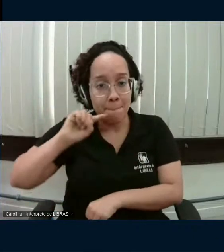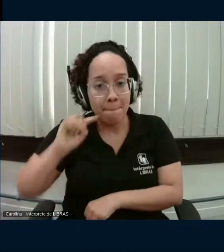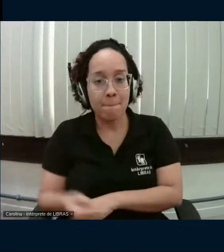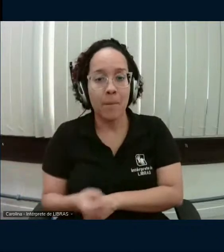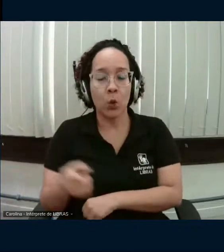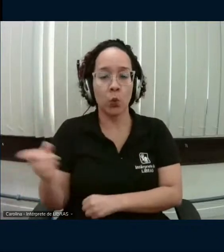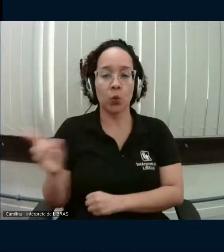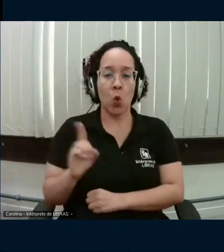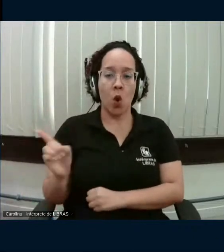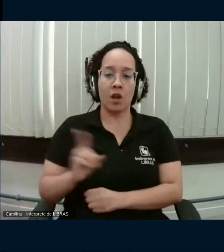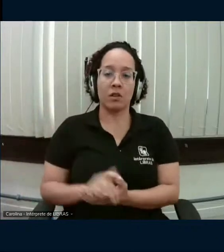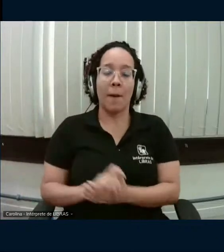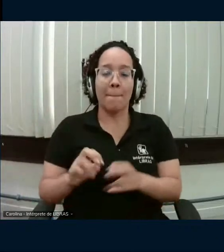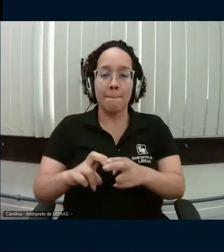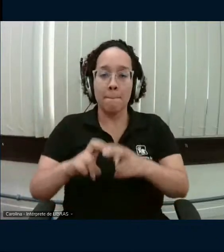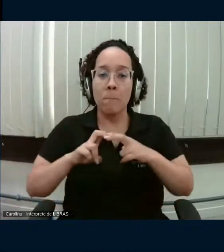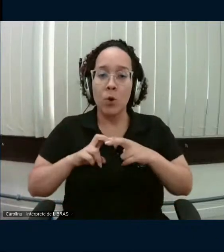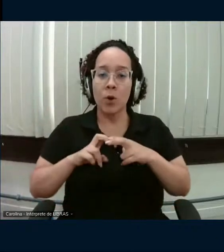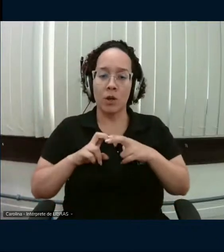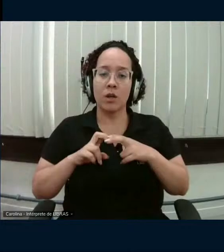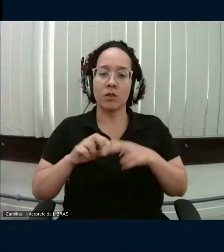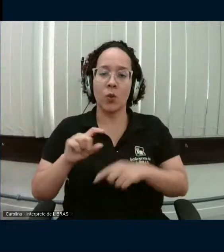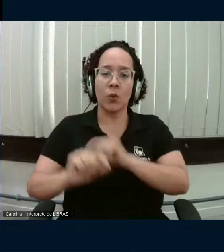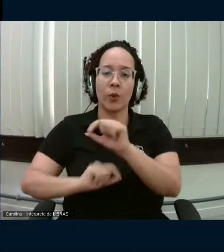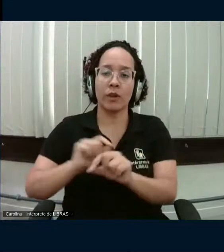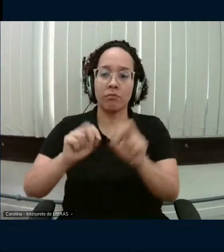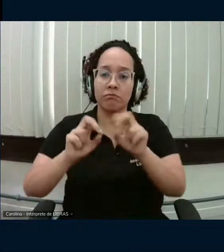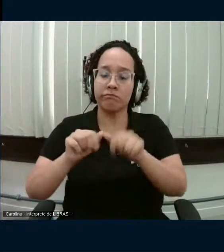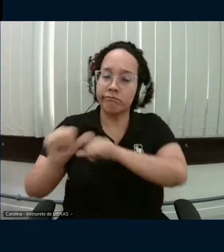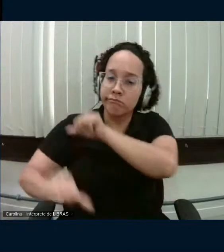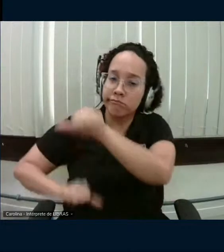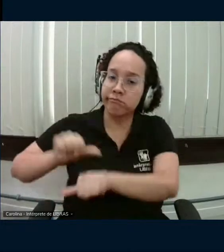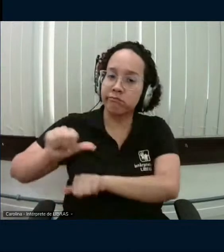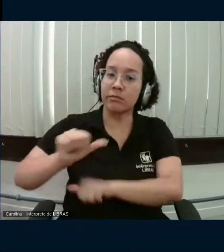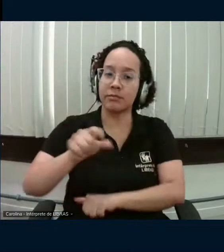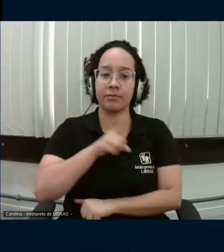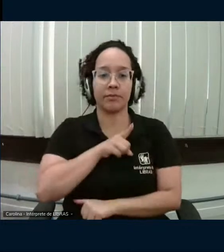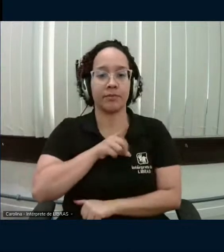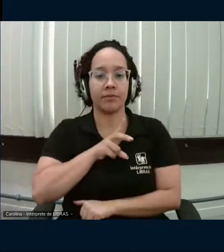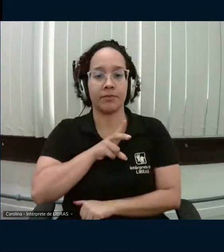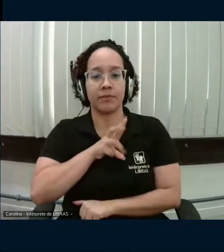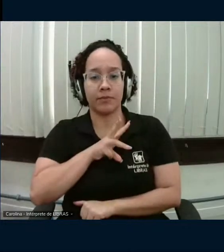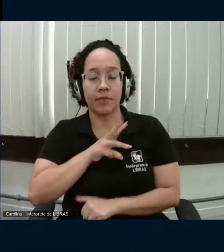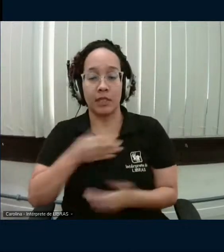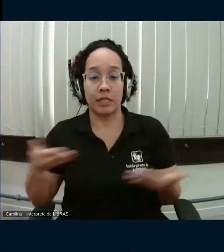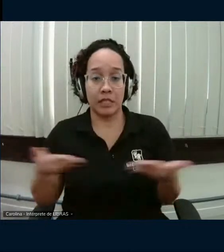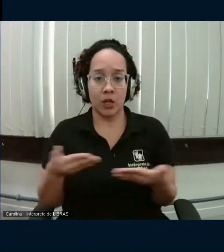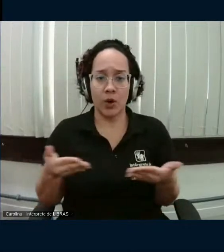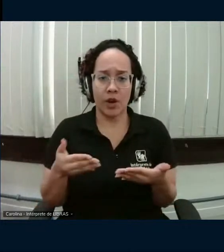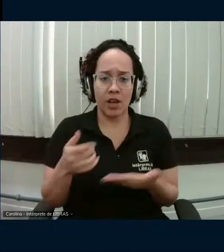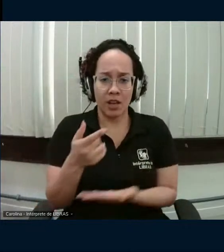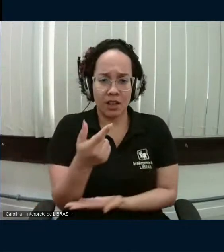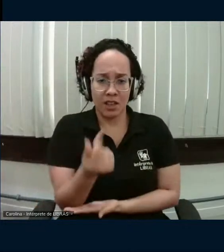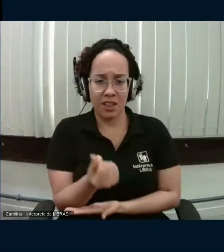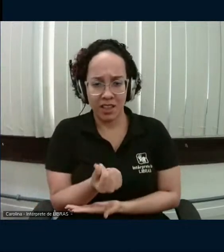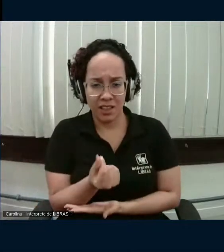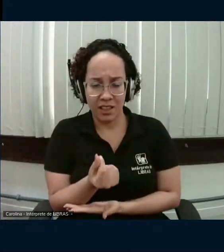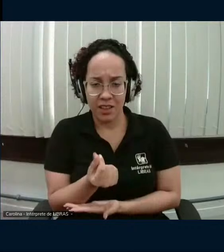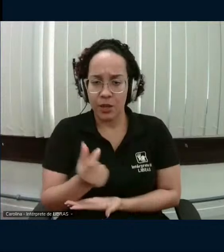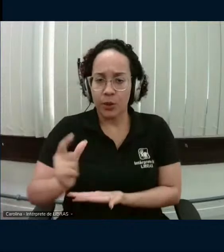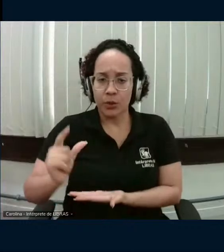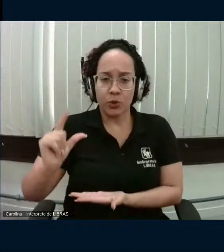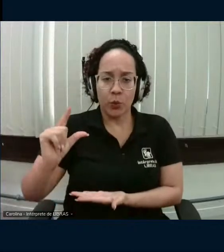da reforma é como profissionalizar de forma mais barata. Como essas 6 milhões e 600